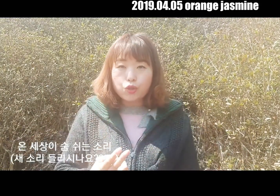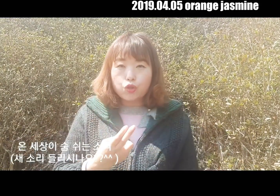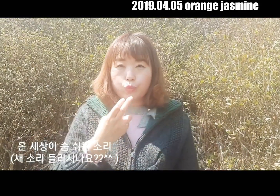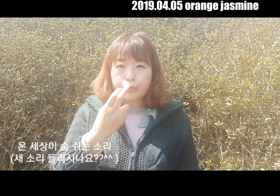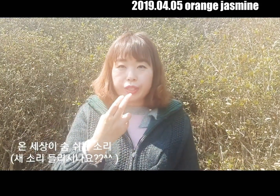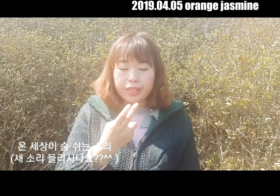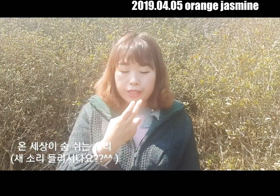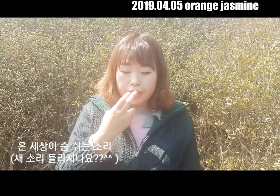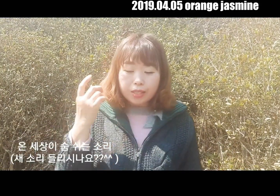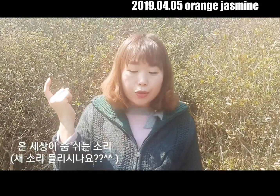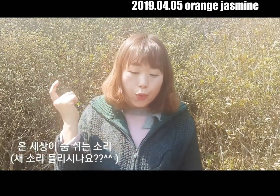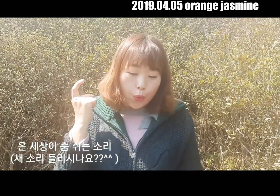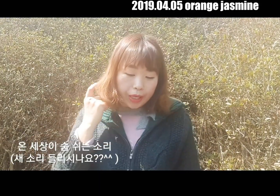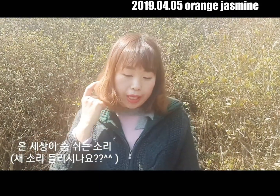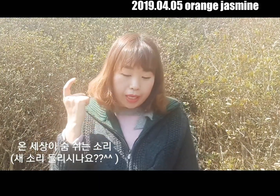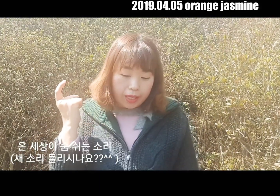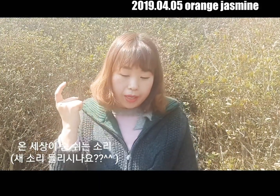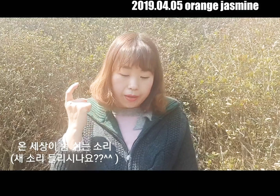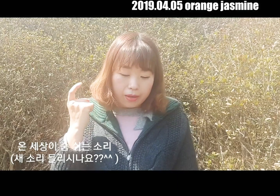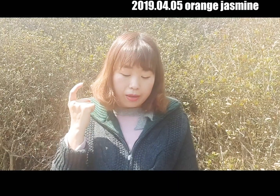세상이 숨쉬는 소리,